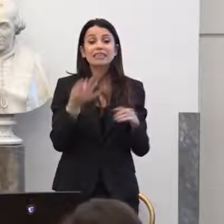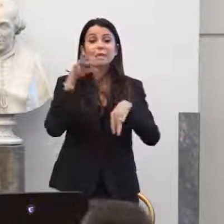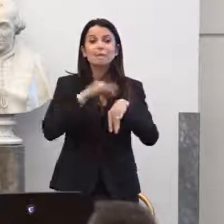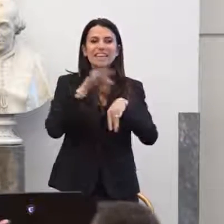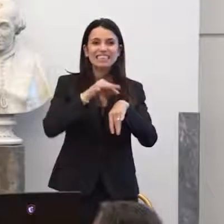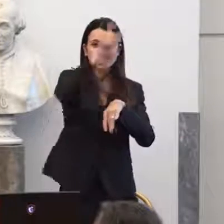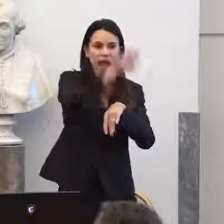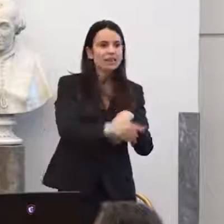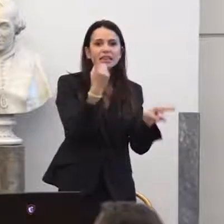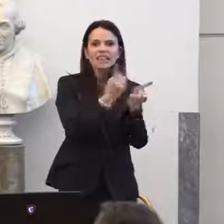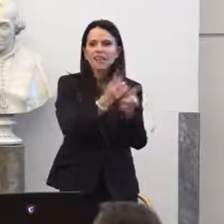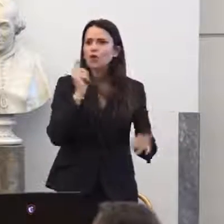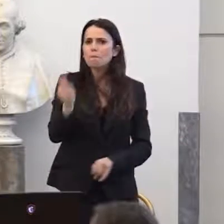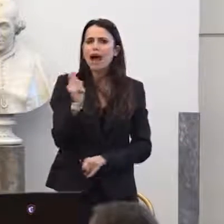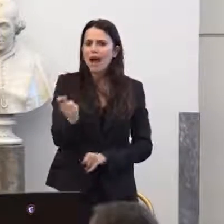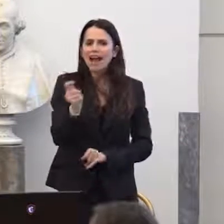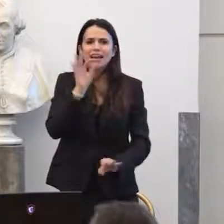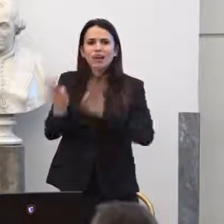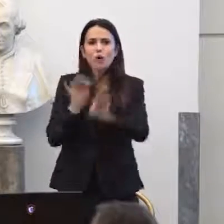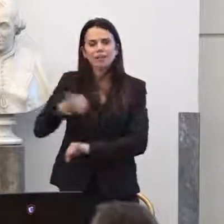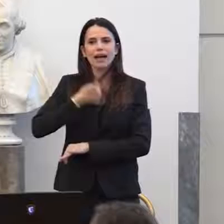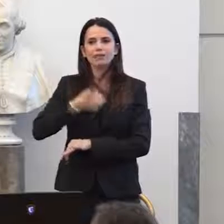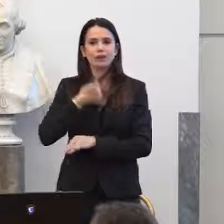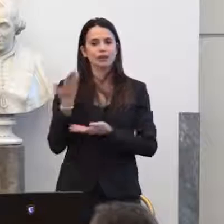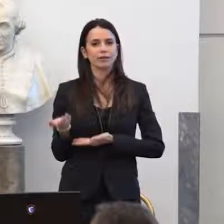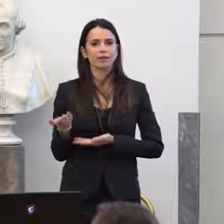di tasca le prestazioni.